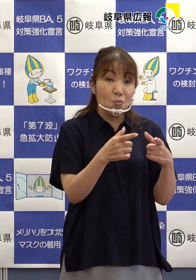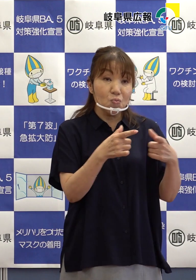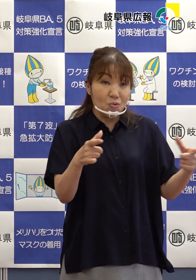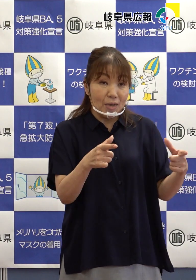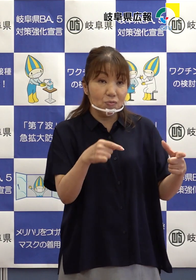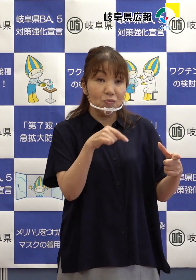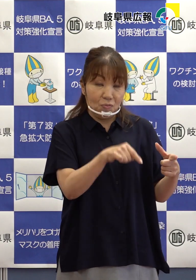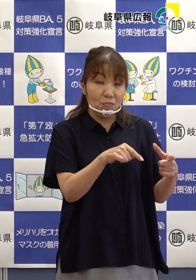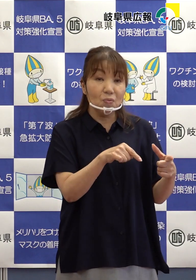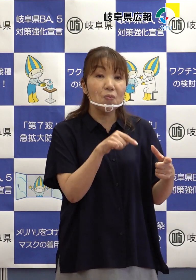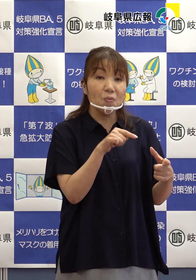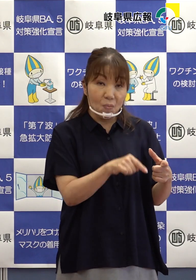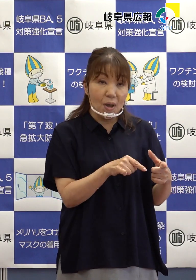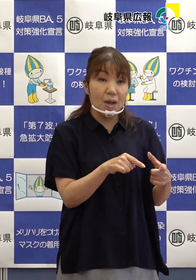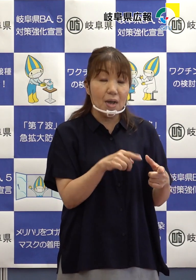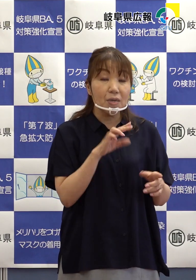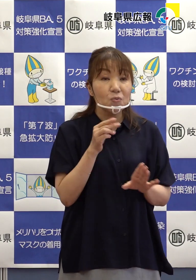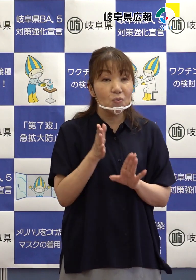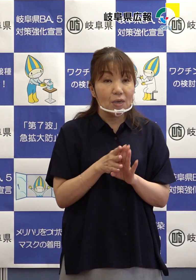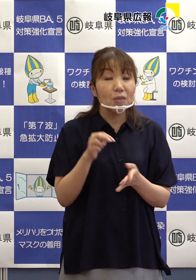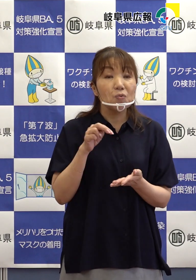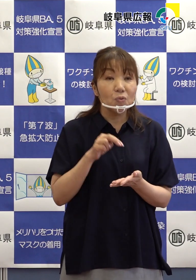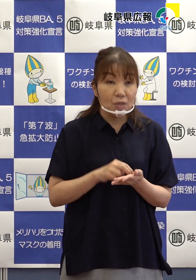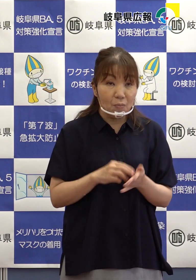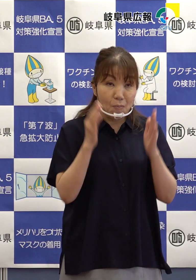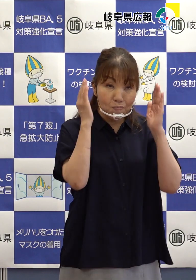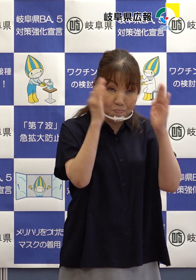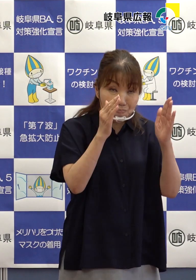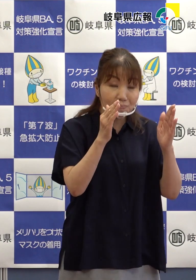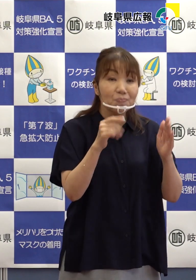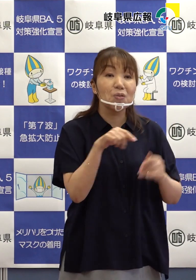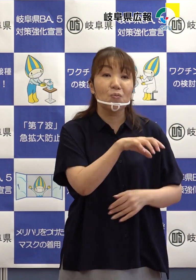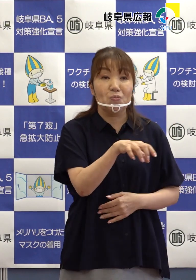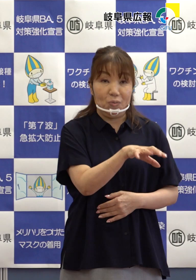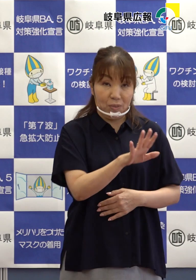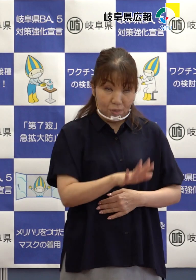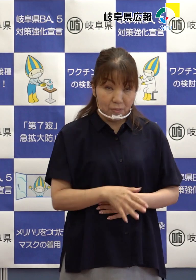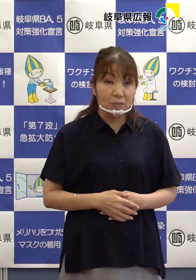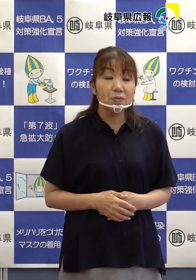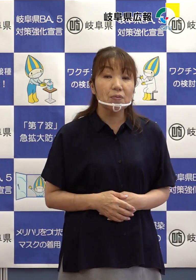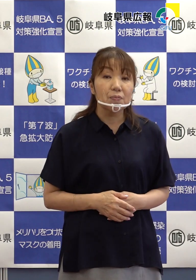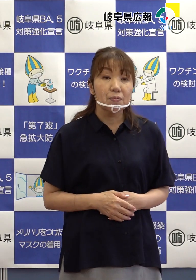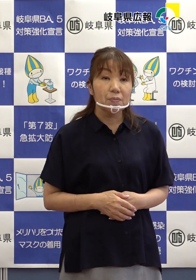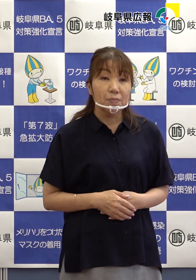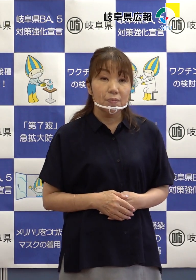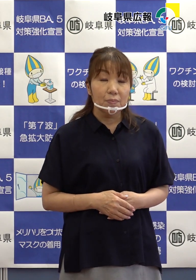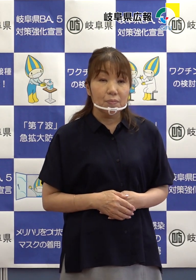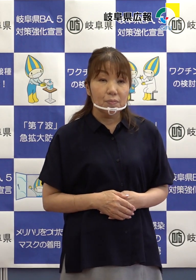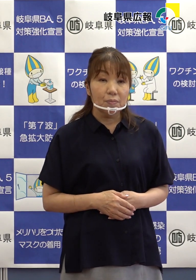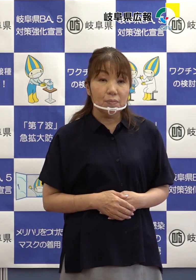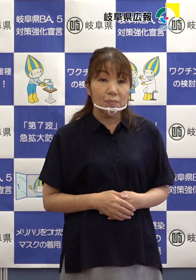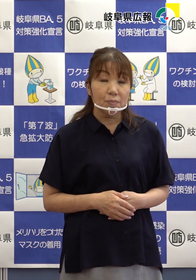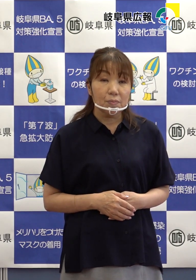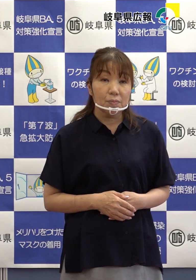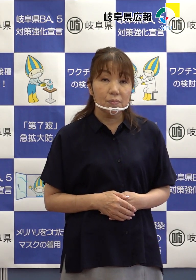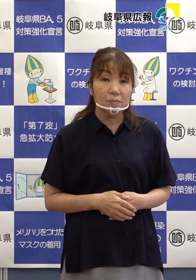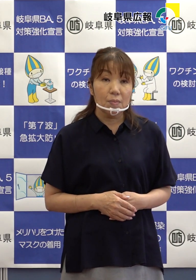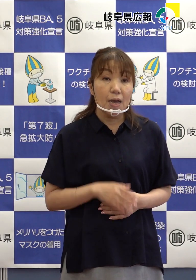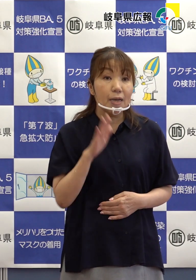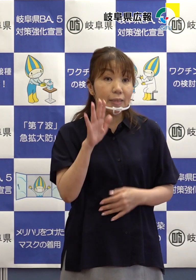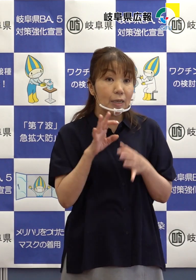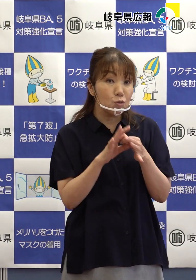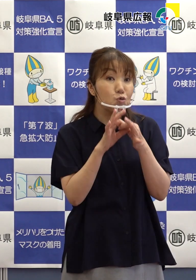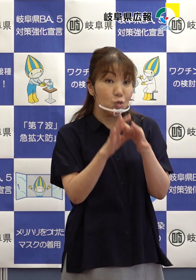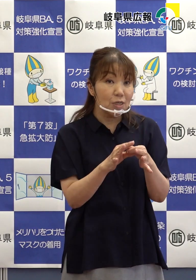いうところはあの私たちは大変力入ったことでありますあのまあて次の